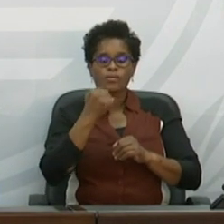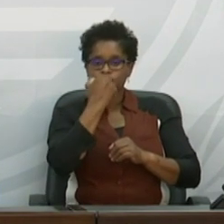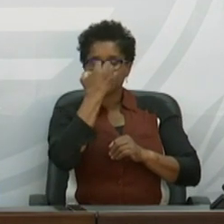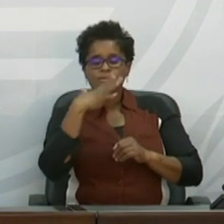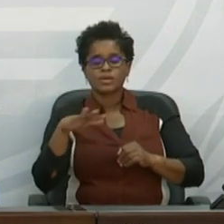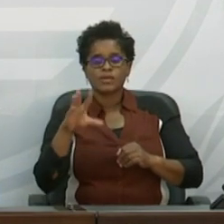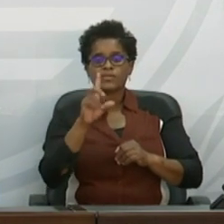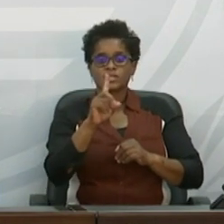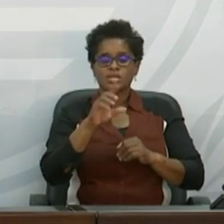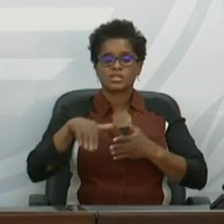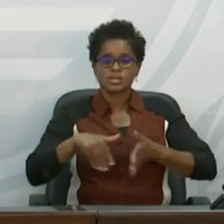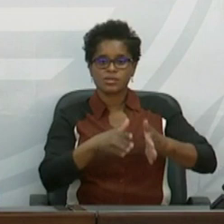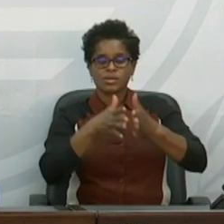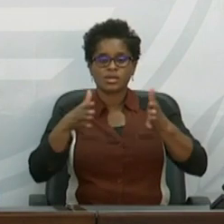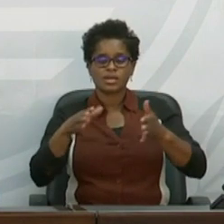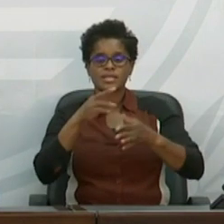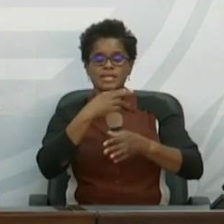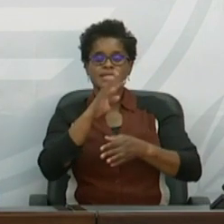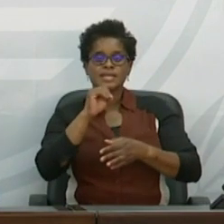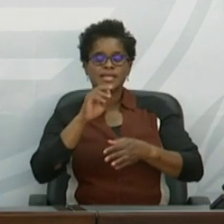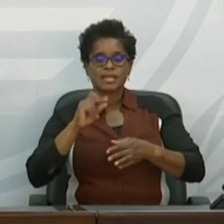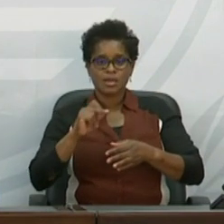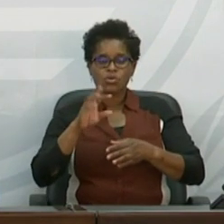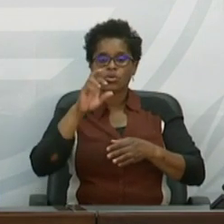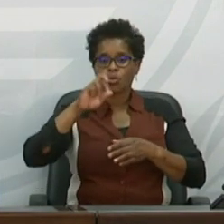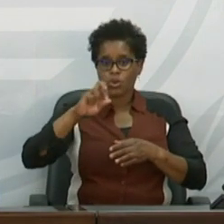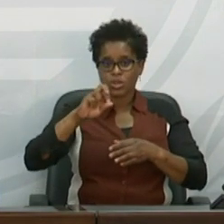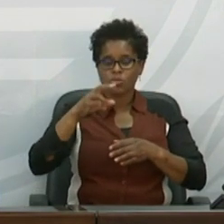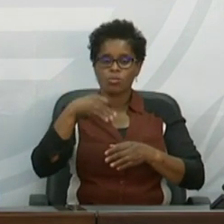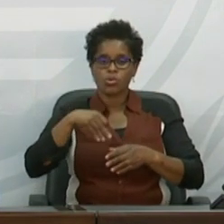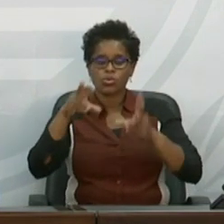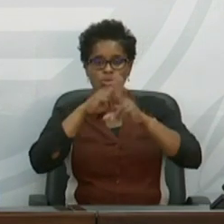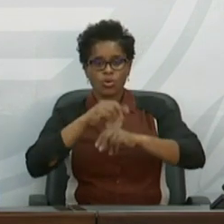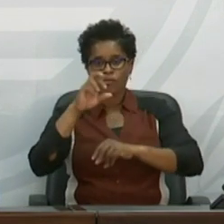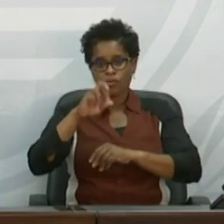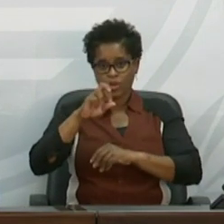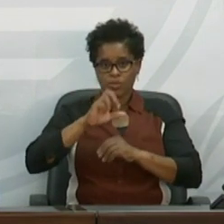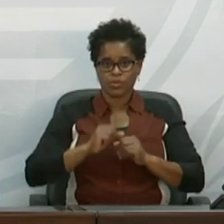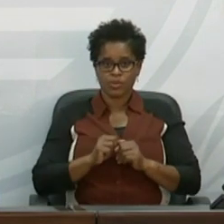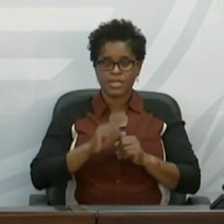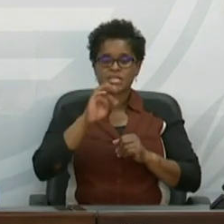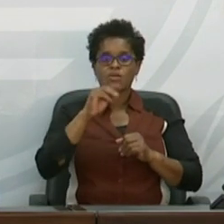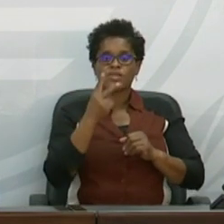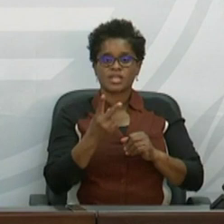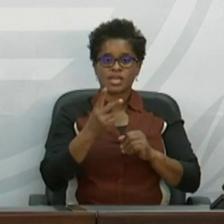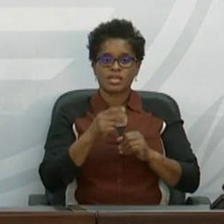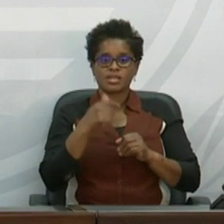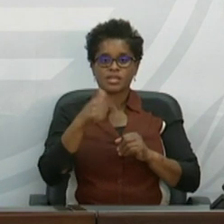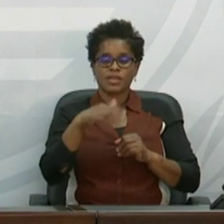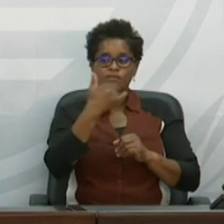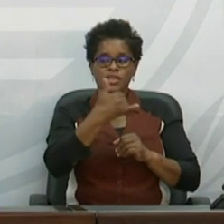6, Ribeira Grande em Santo Antão tem 8, Porto Novo tem 8, São Vicente